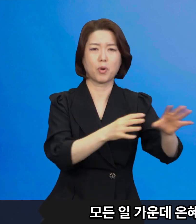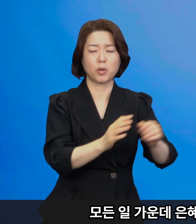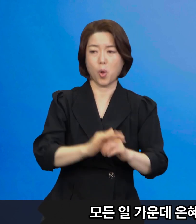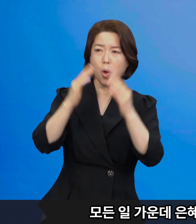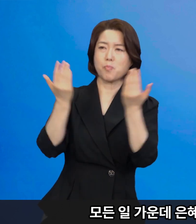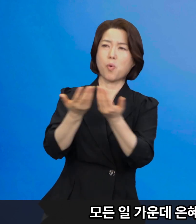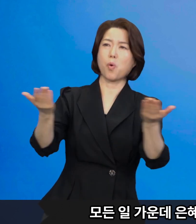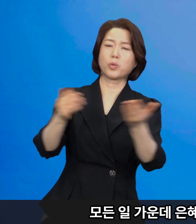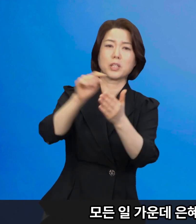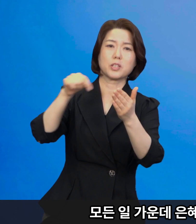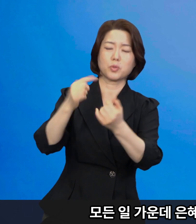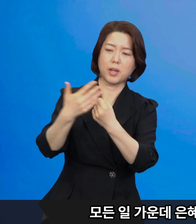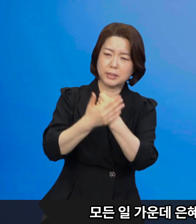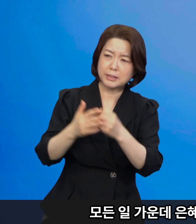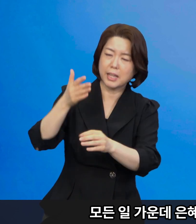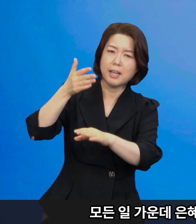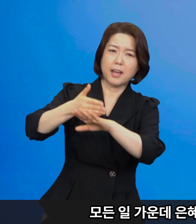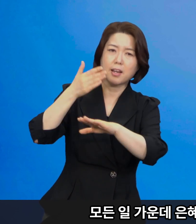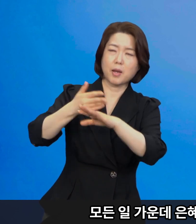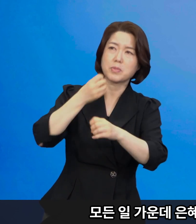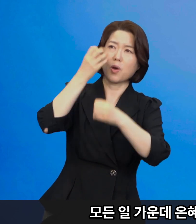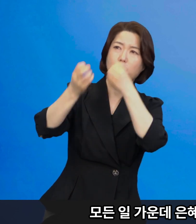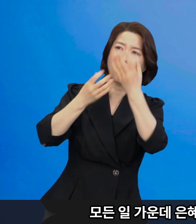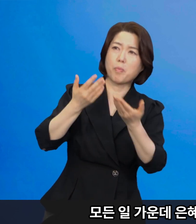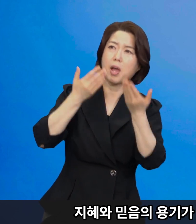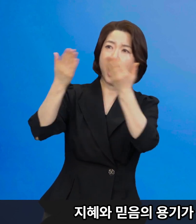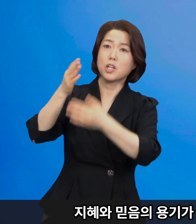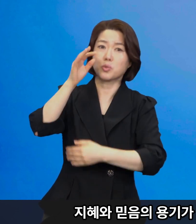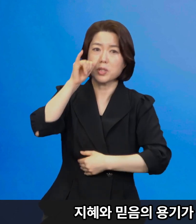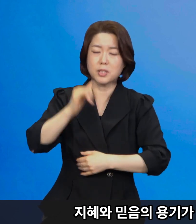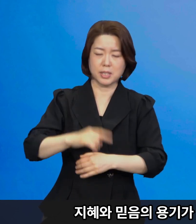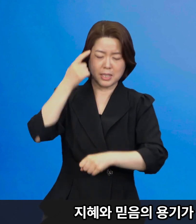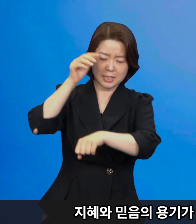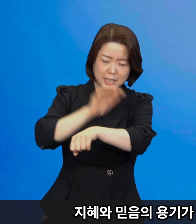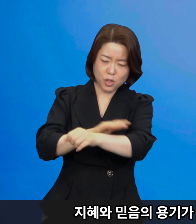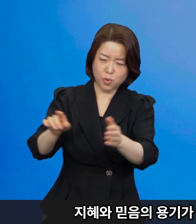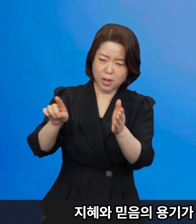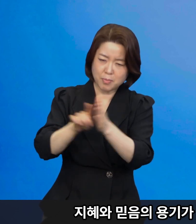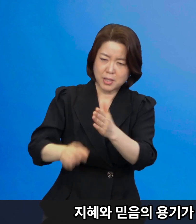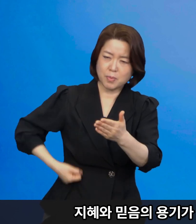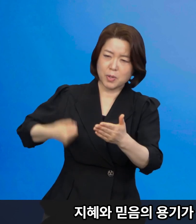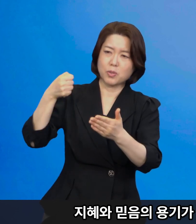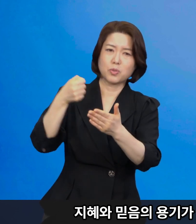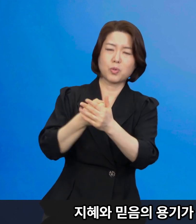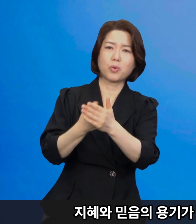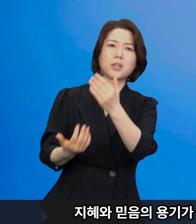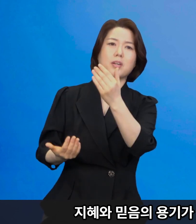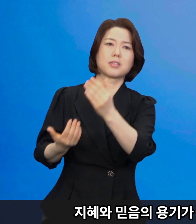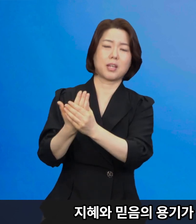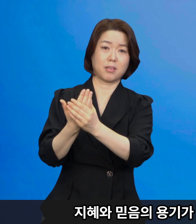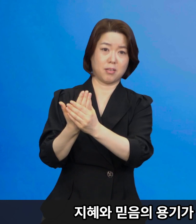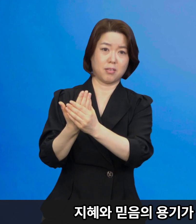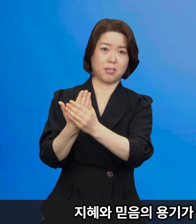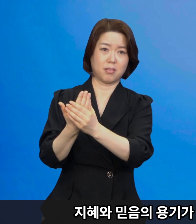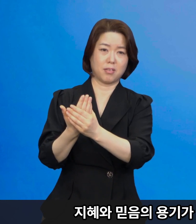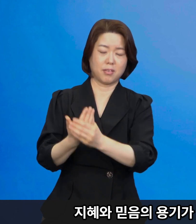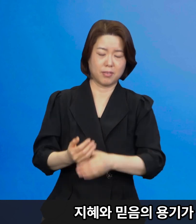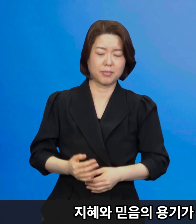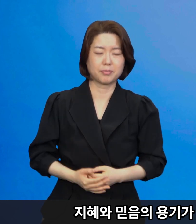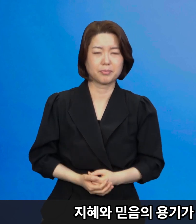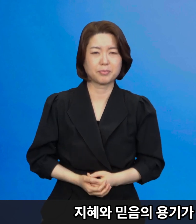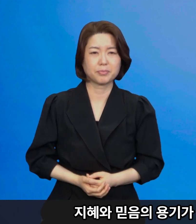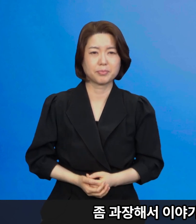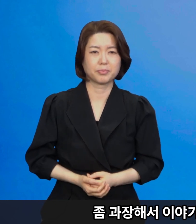일 가운데 은혜와 감사를 고백할 줄 아는 지혜와 믿음의 용기가 생겼다는 말씀이